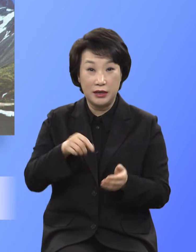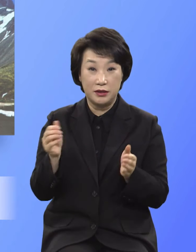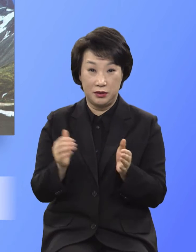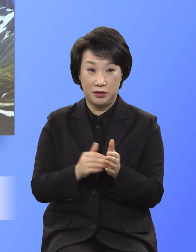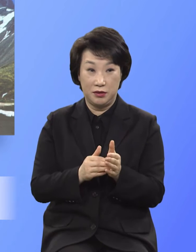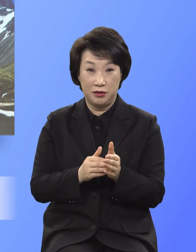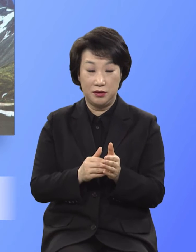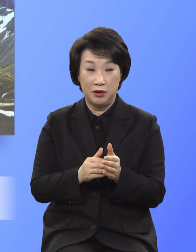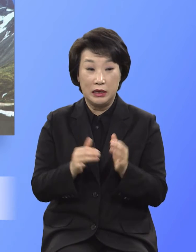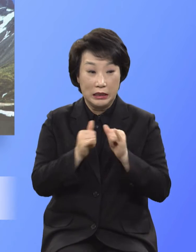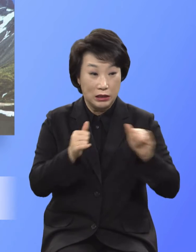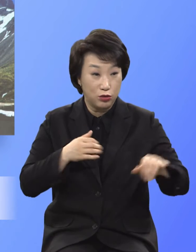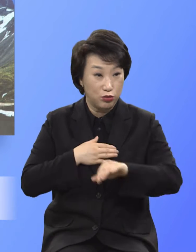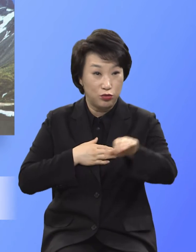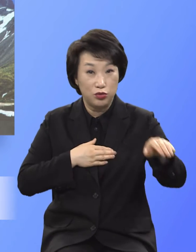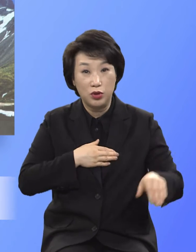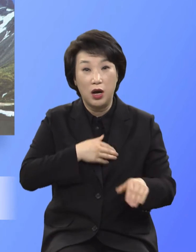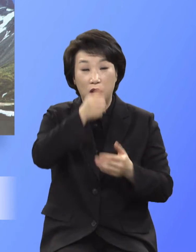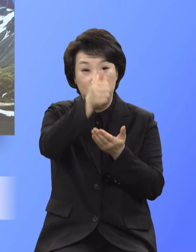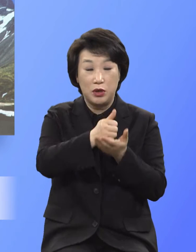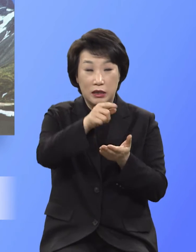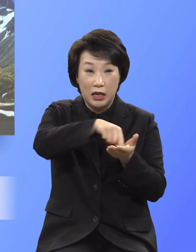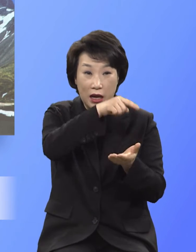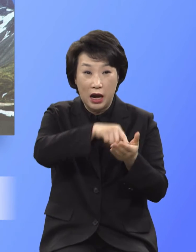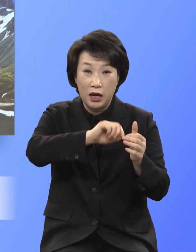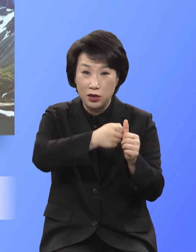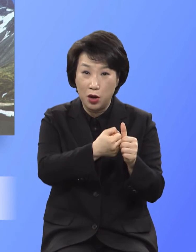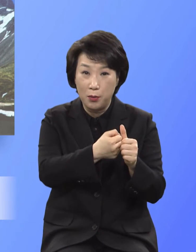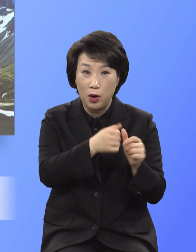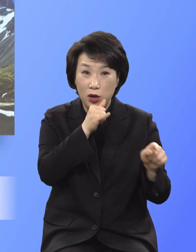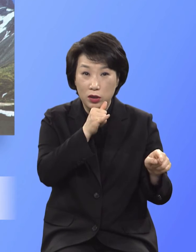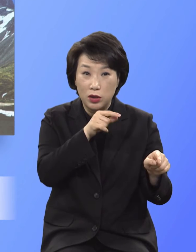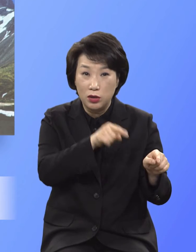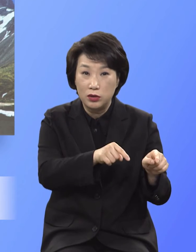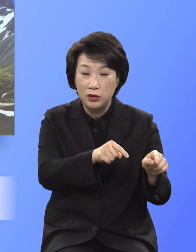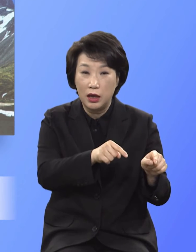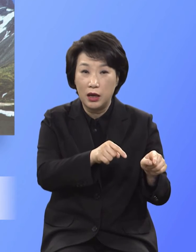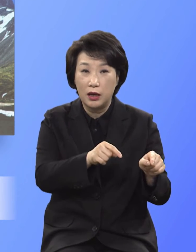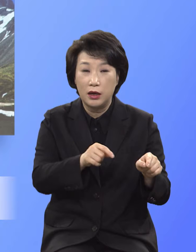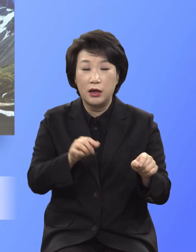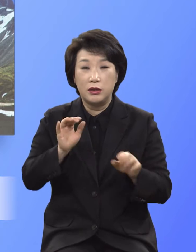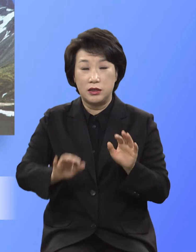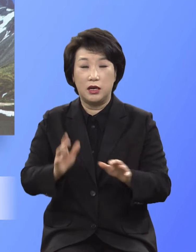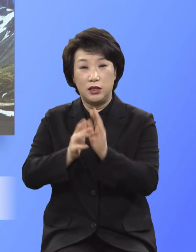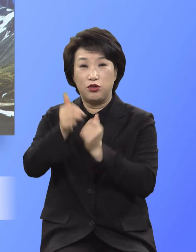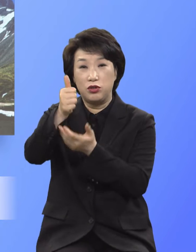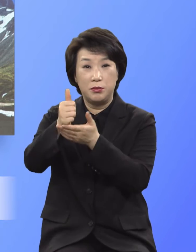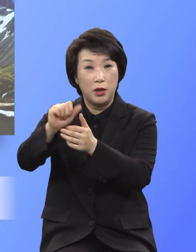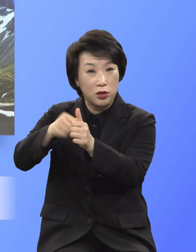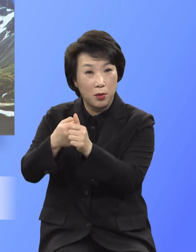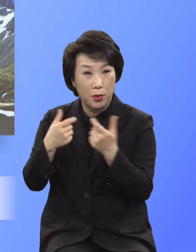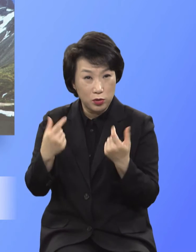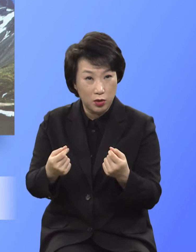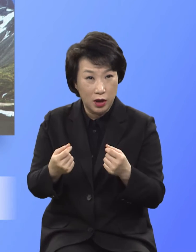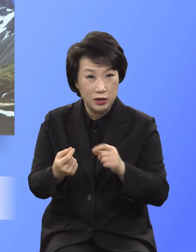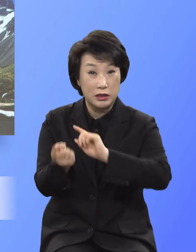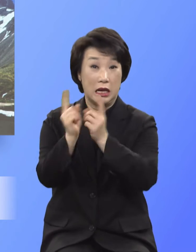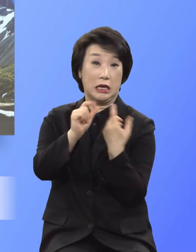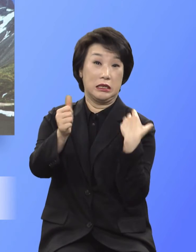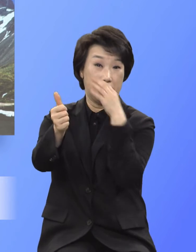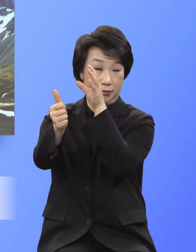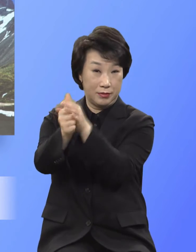오셔서 인류가 죄값으로 당할 형벌을 자신이 받을 형벌과